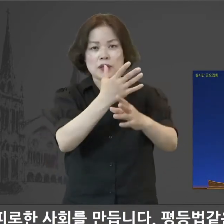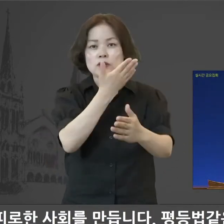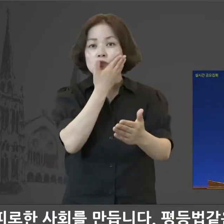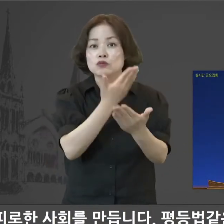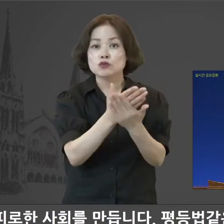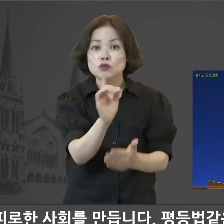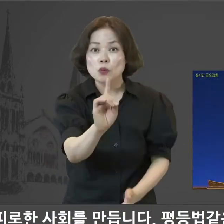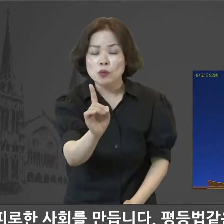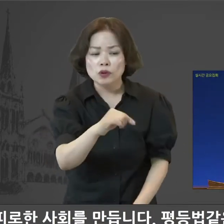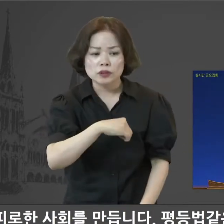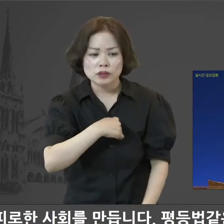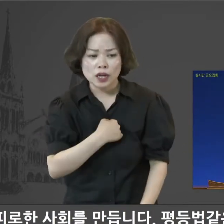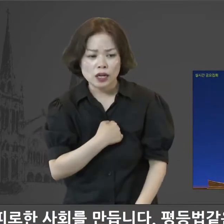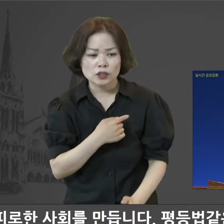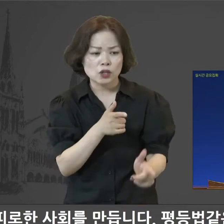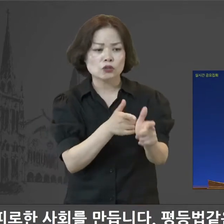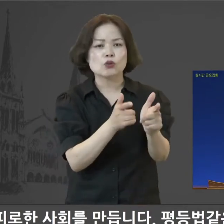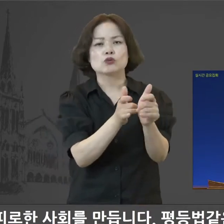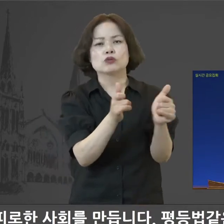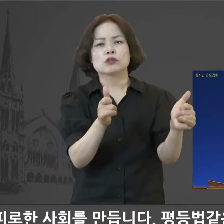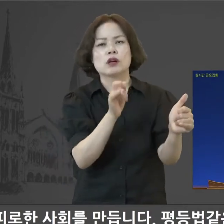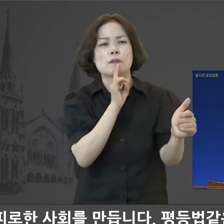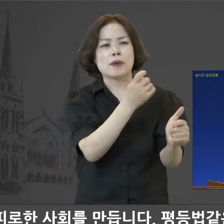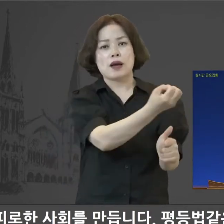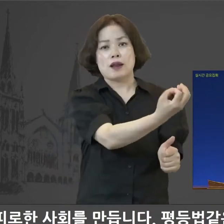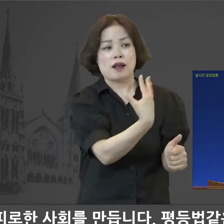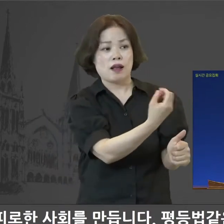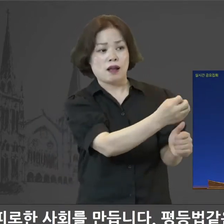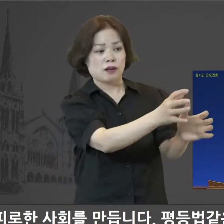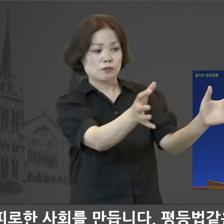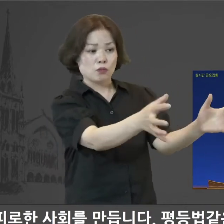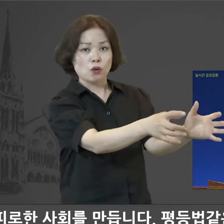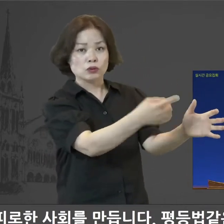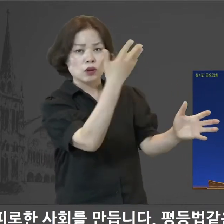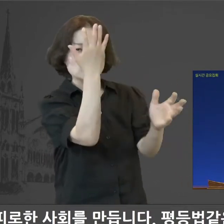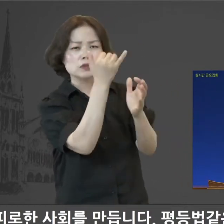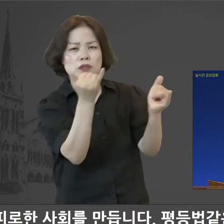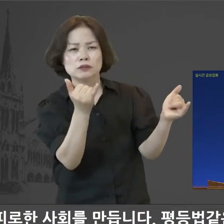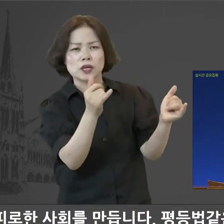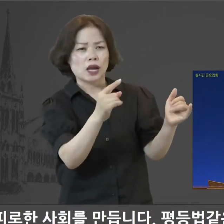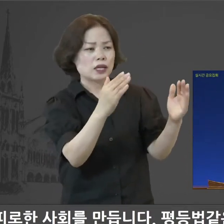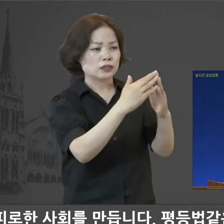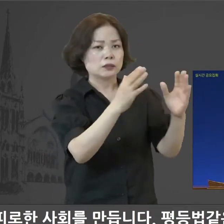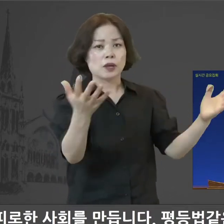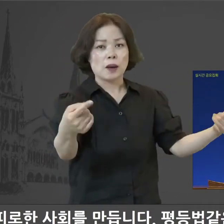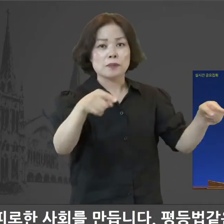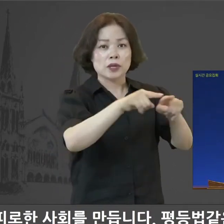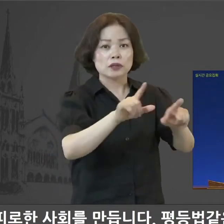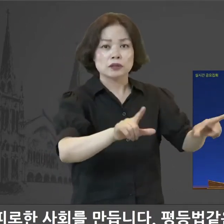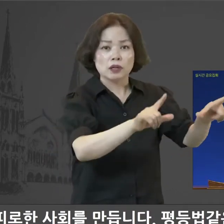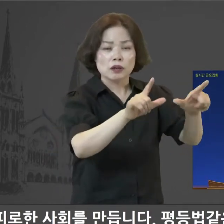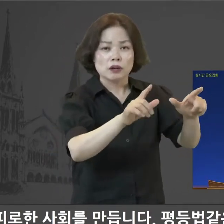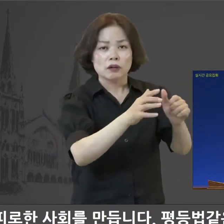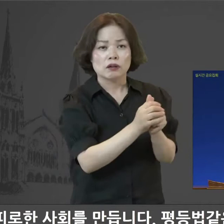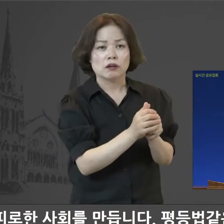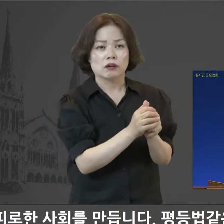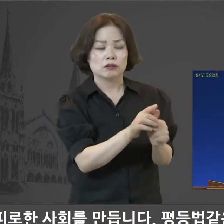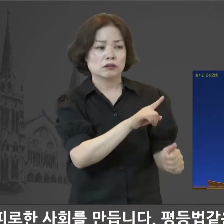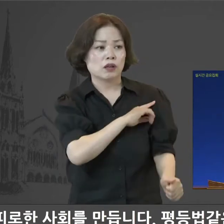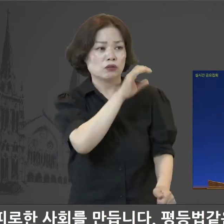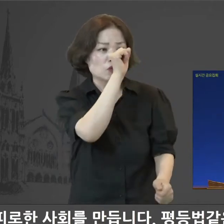뭐냐면, 자기가 소수자라고 주장하는 애들끼리, 젊은이들끼리 한 집에 모여 살아요. 서로 베스트